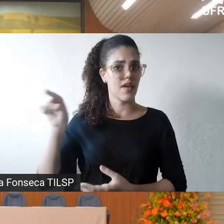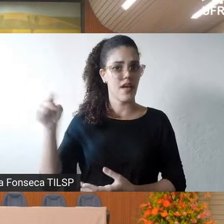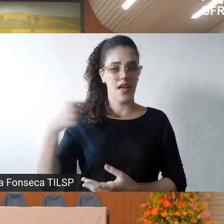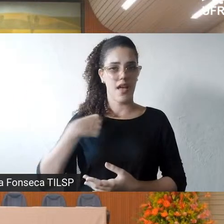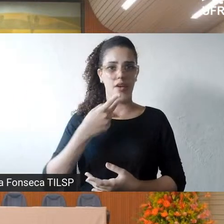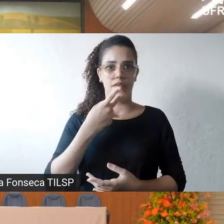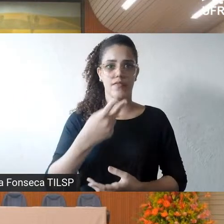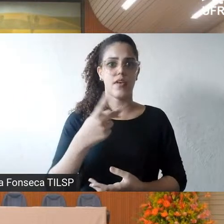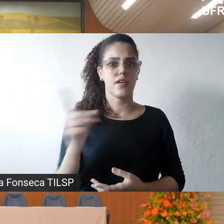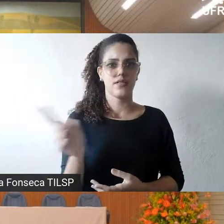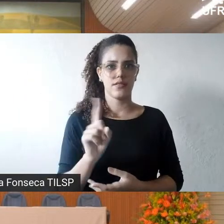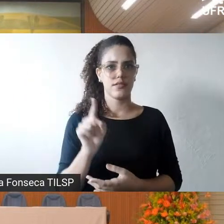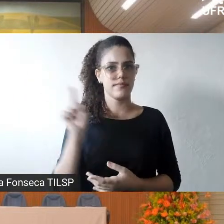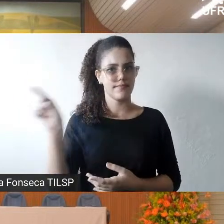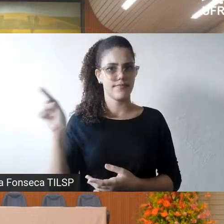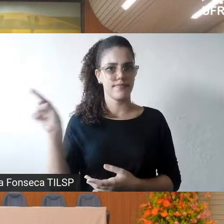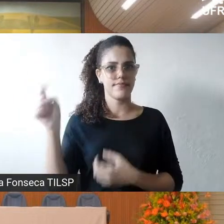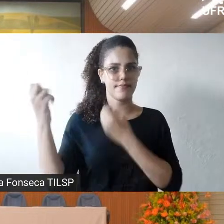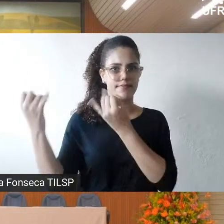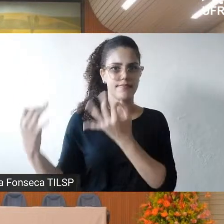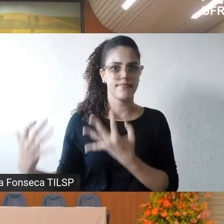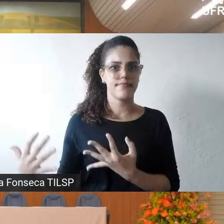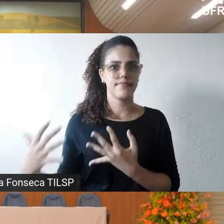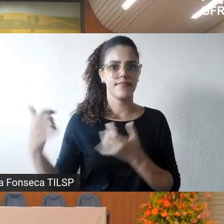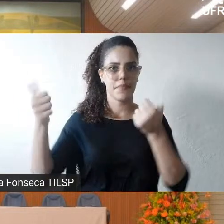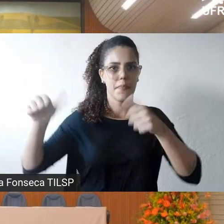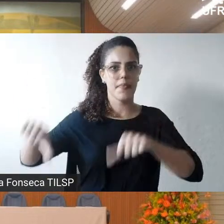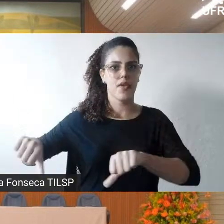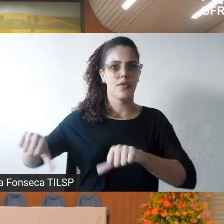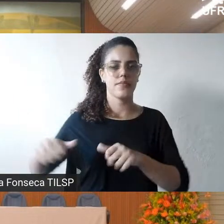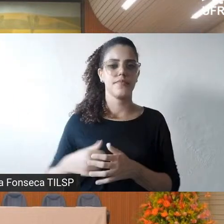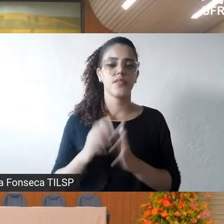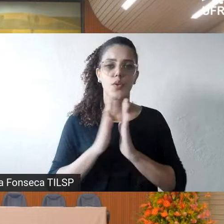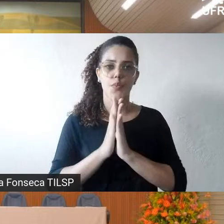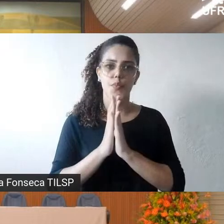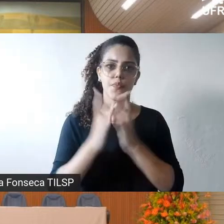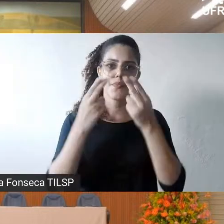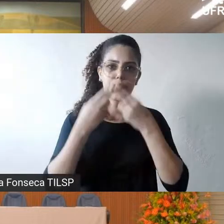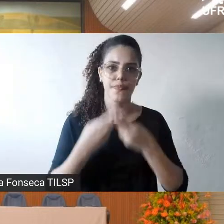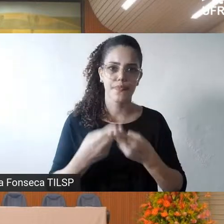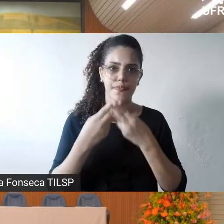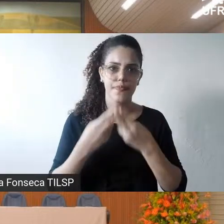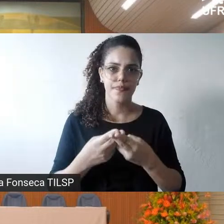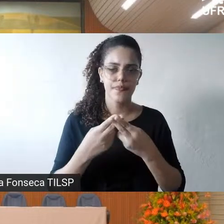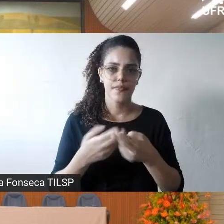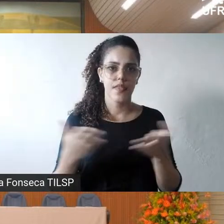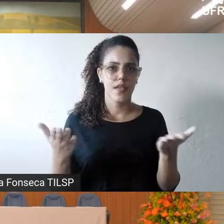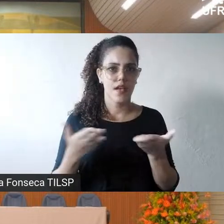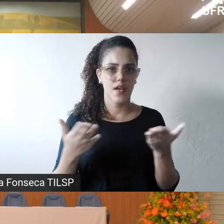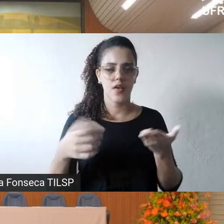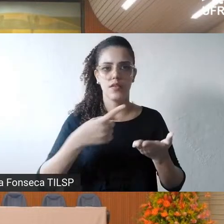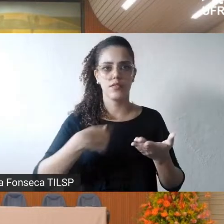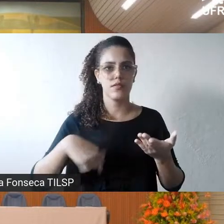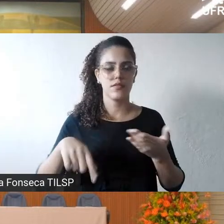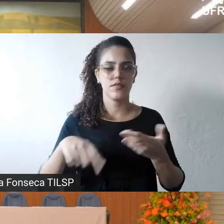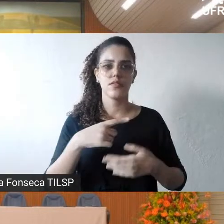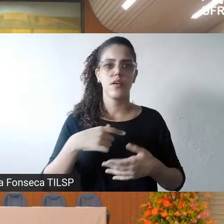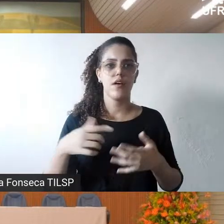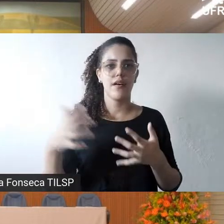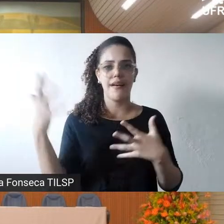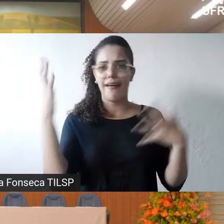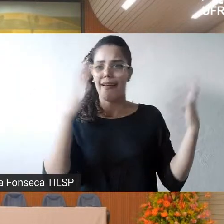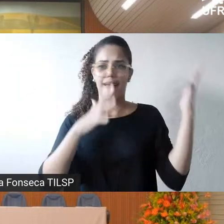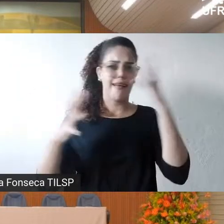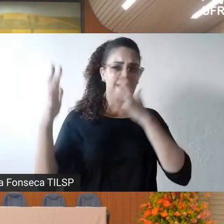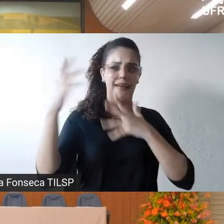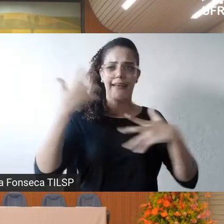respeito à vida das pessoas. Paciência nesse momento. Não é momento da gente entrar em desespero. Não é momento da